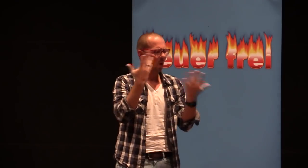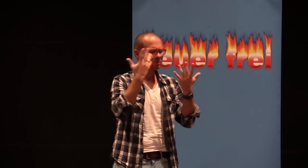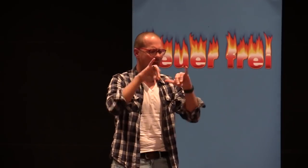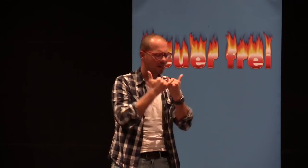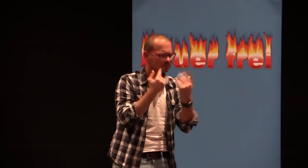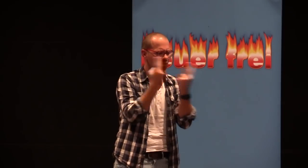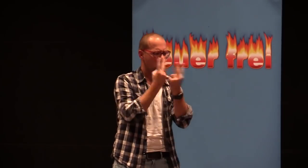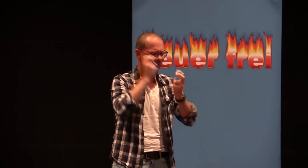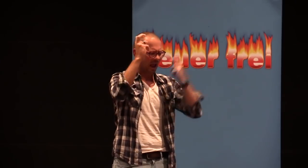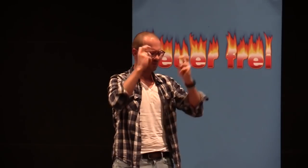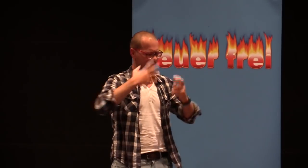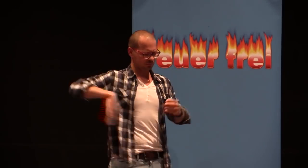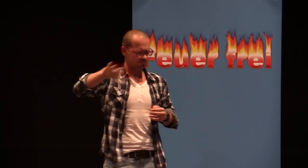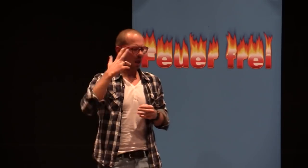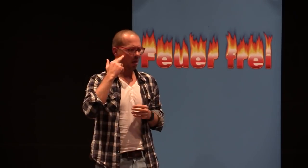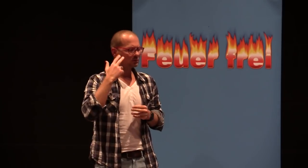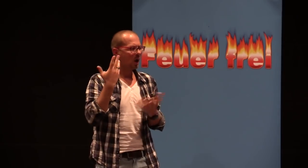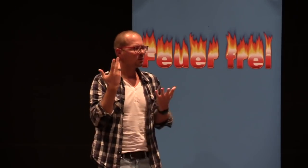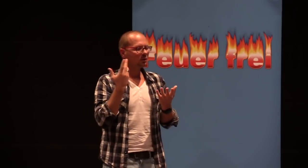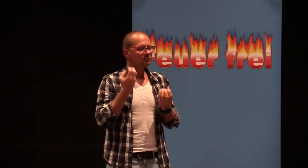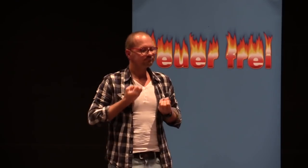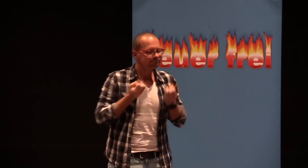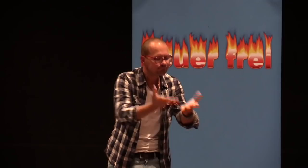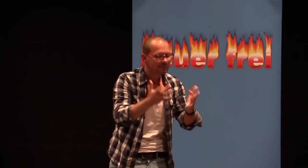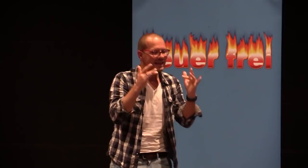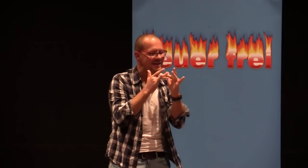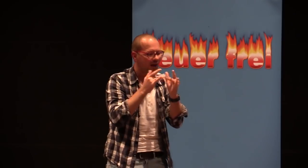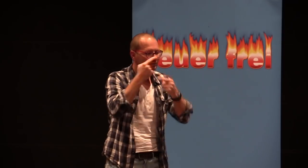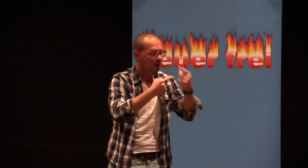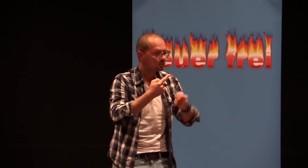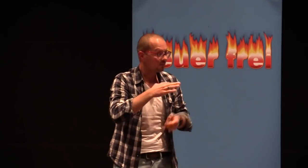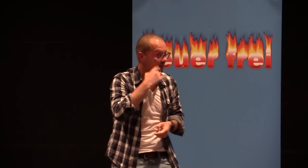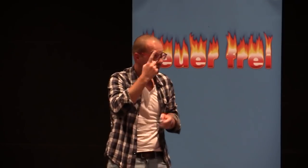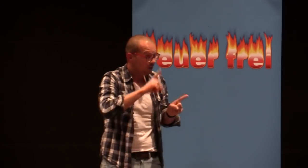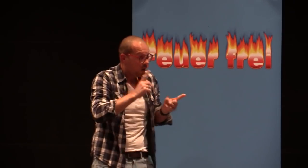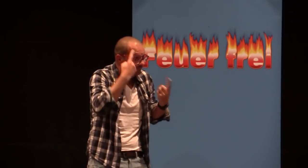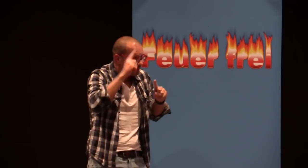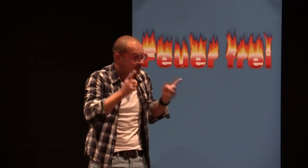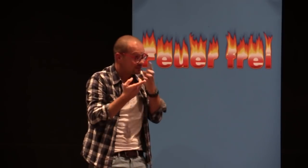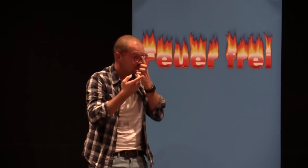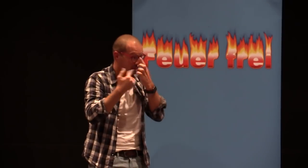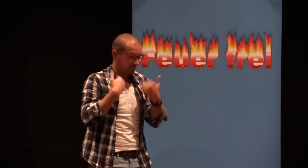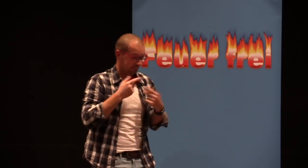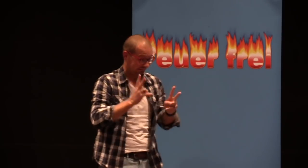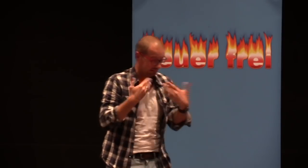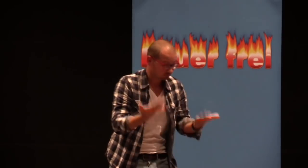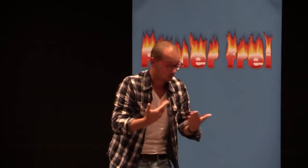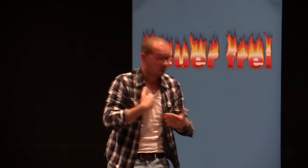an Kindern heutzutage, die so versiert sind im Internetbereich, dass